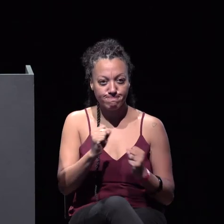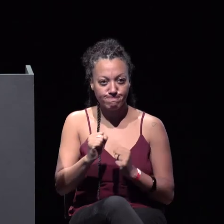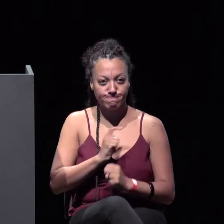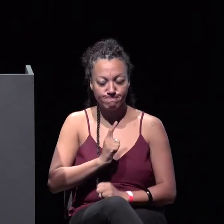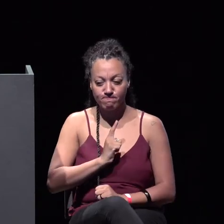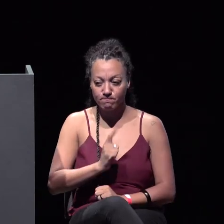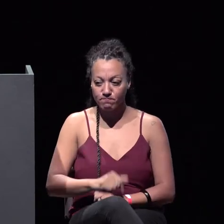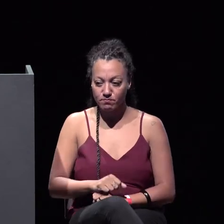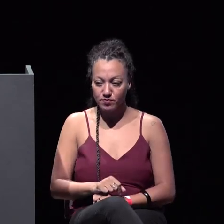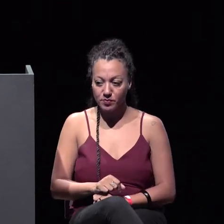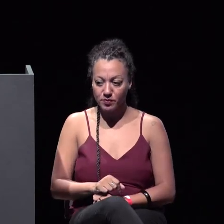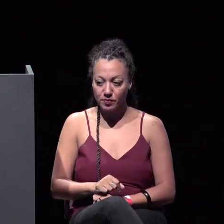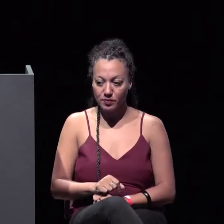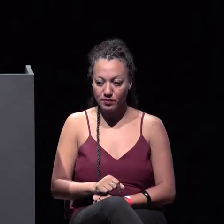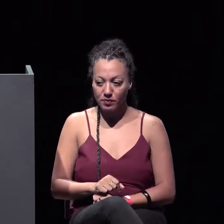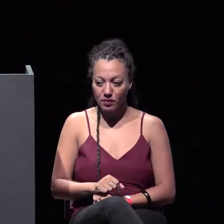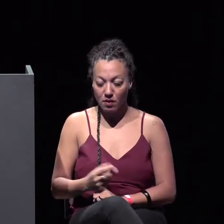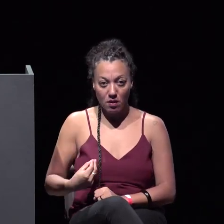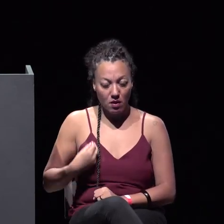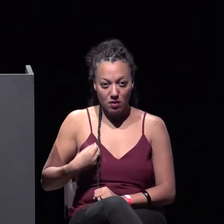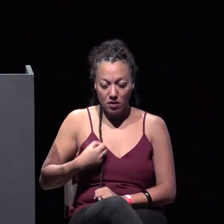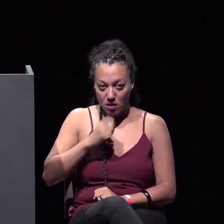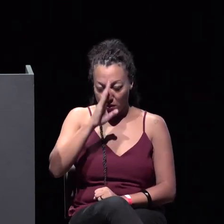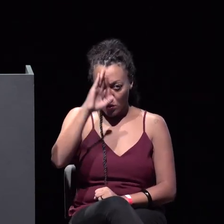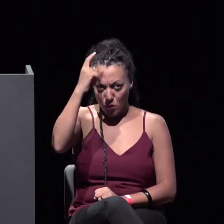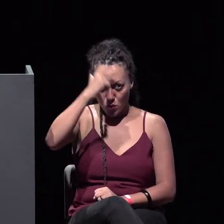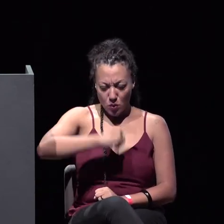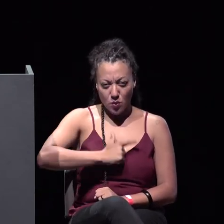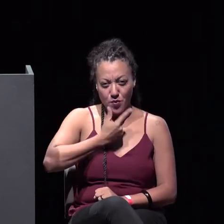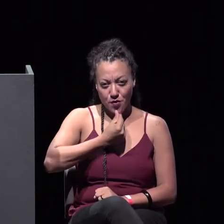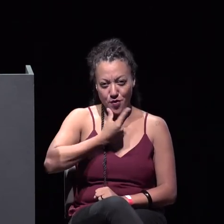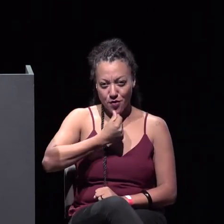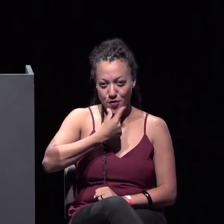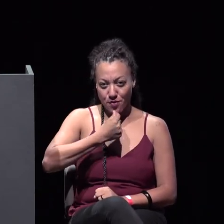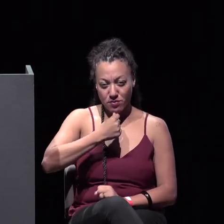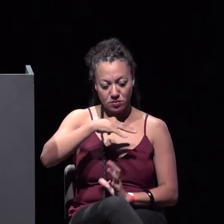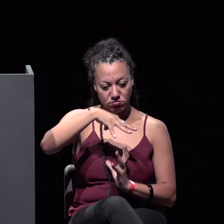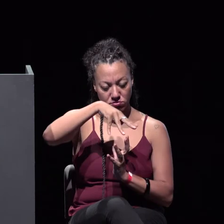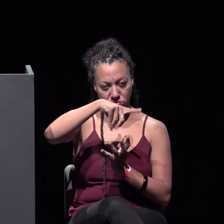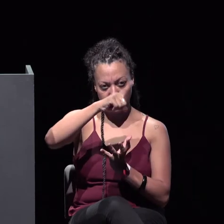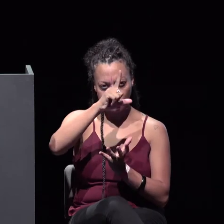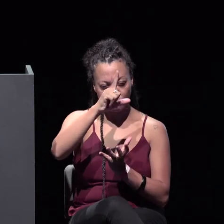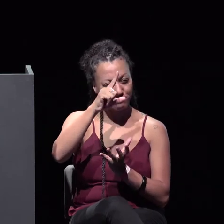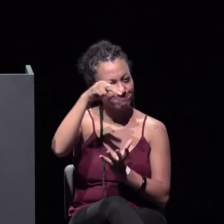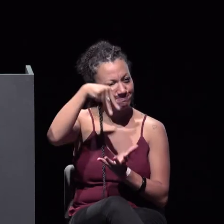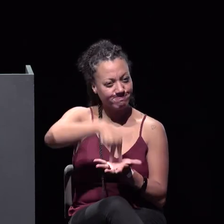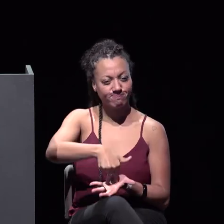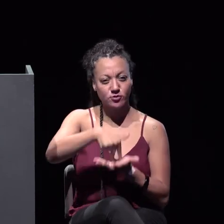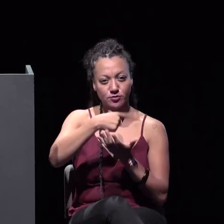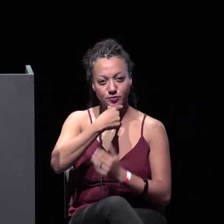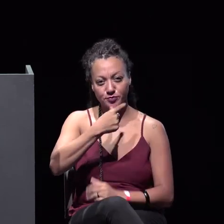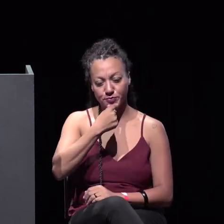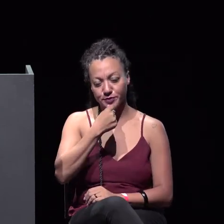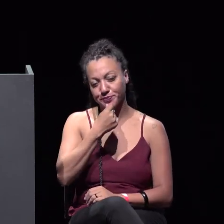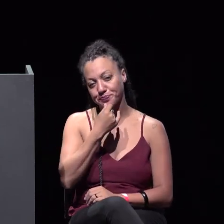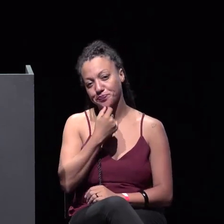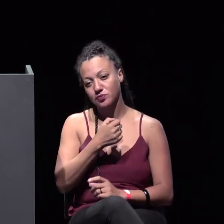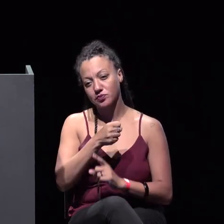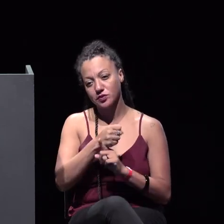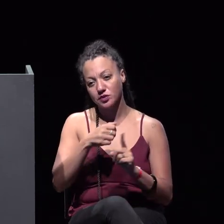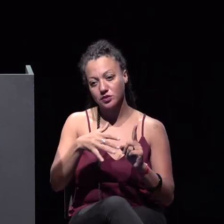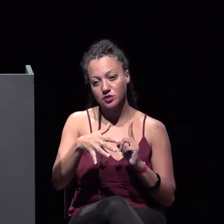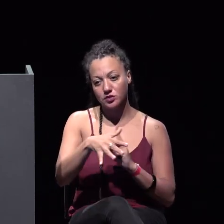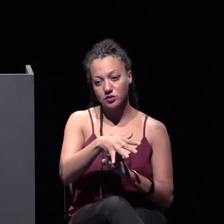existência é centrada no homem então o homem é o centro do universo né a socialização a gente vai ter